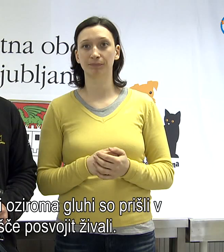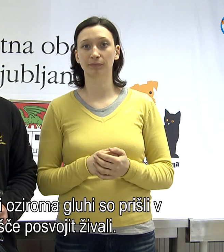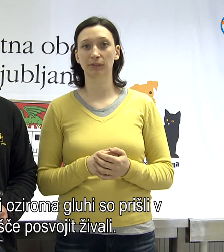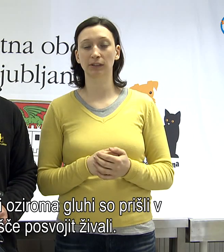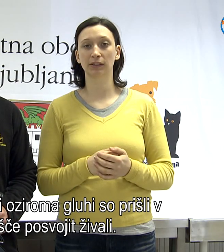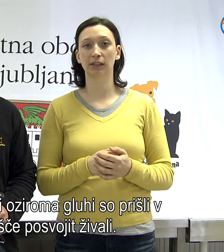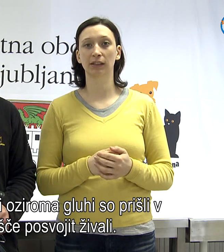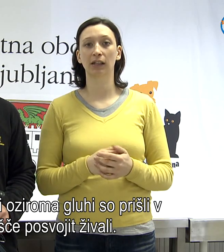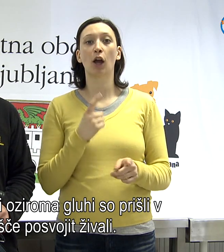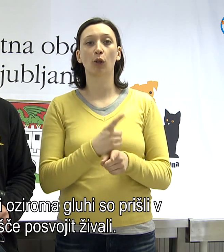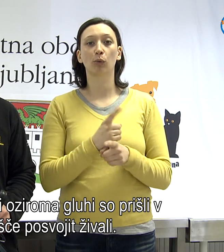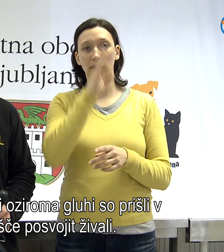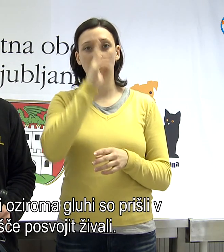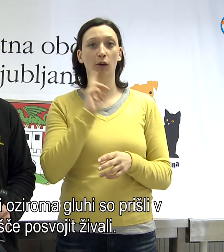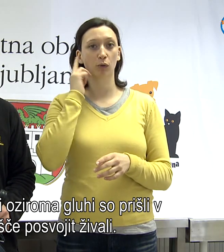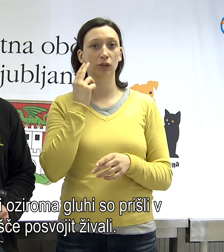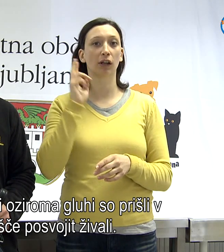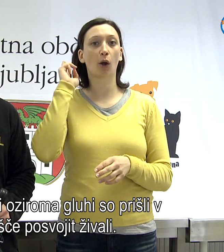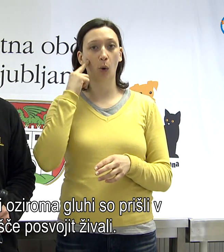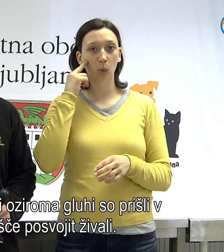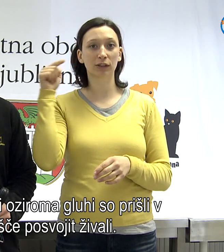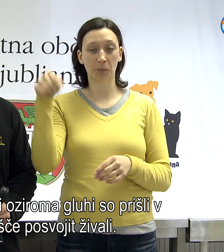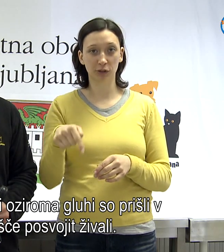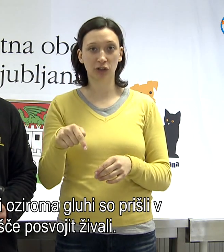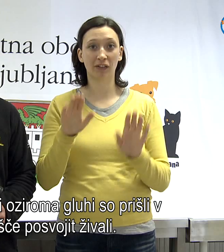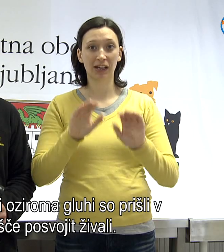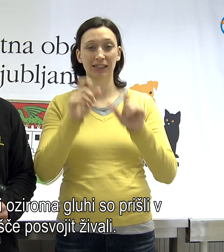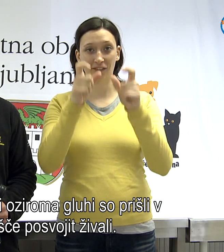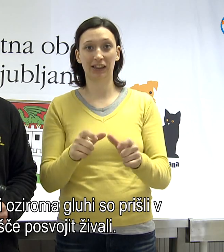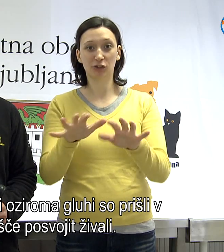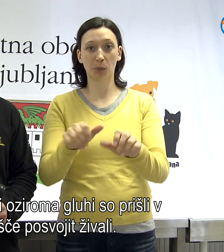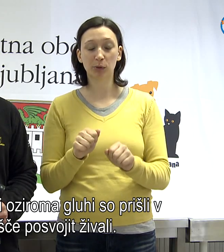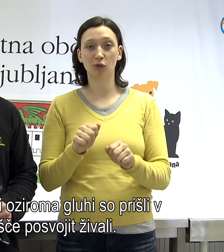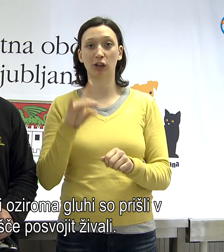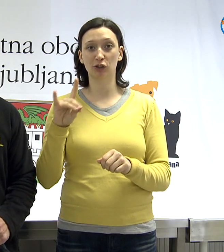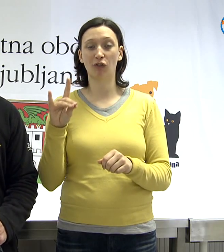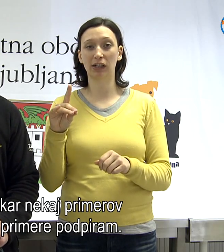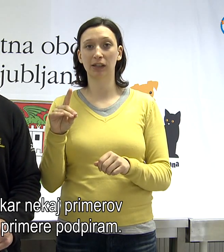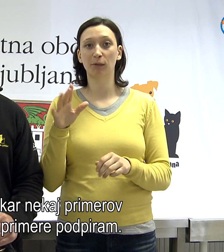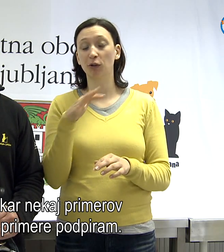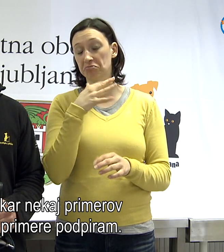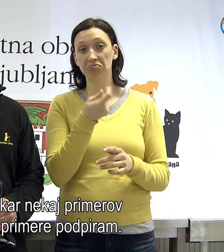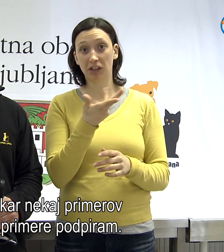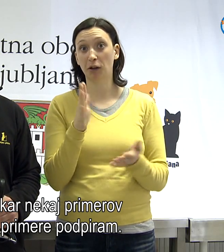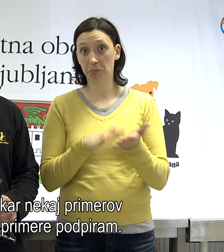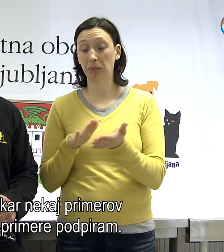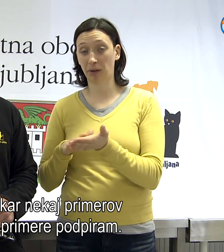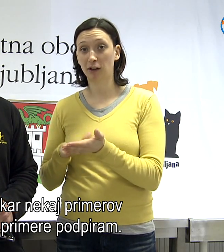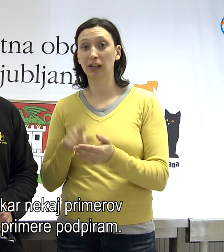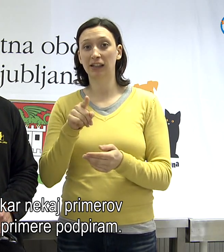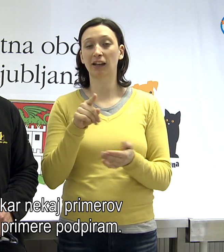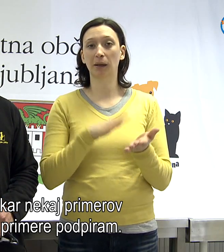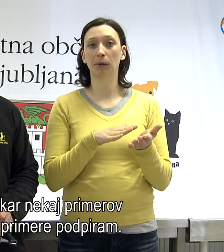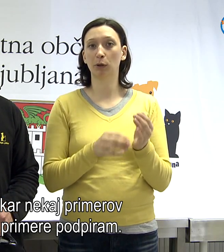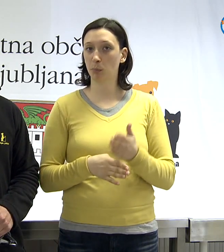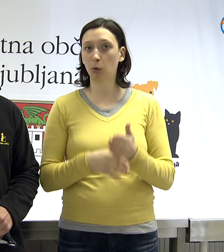Ja, tudi naglušni oziroma gluhonemi so prišli v zavetišče posvojiti živali. Je bilo kar nekaj primerov in take